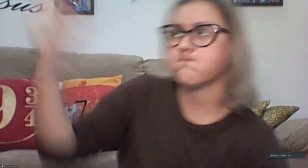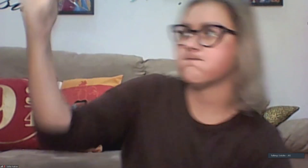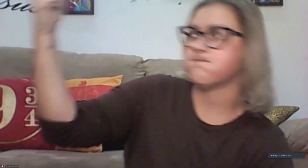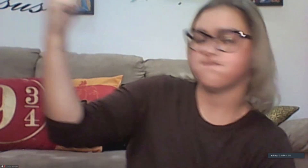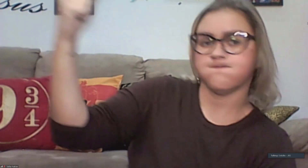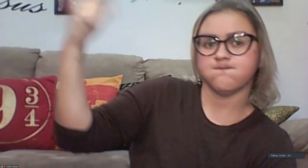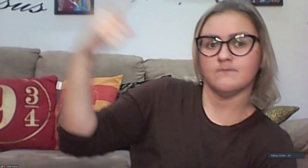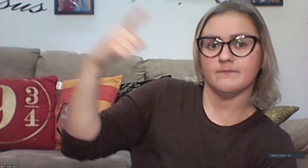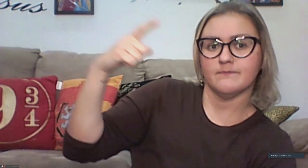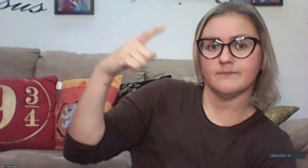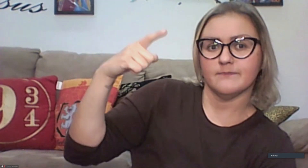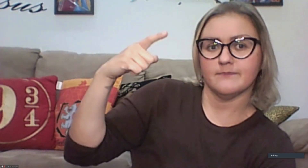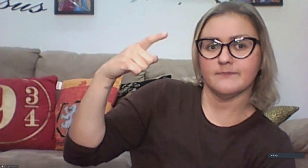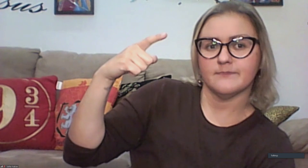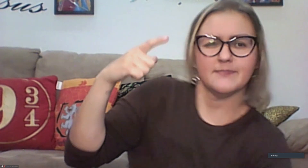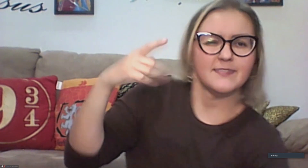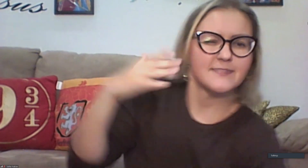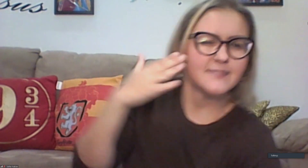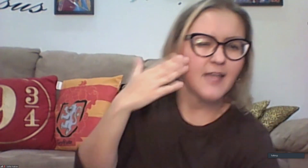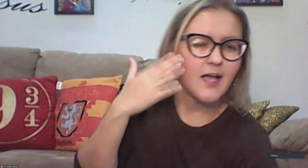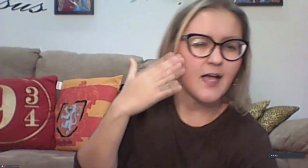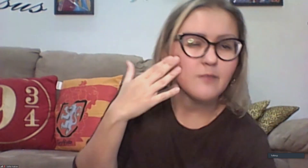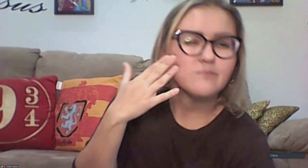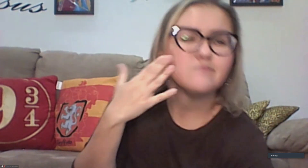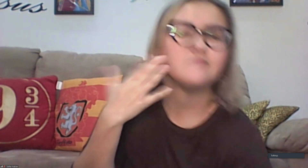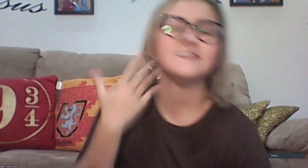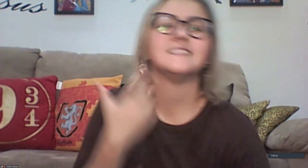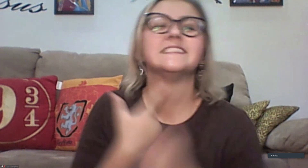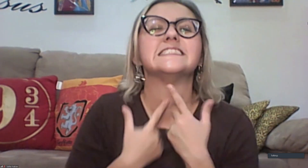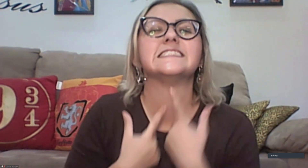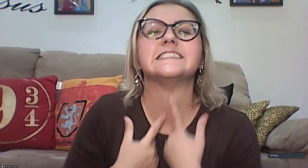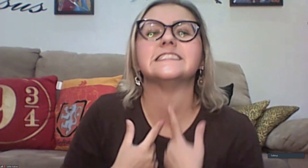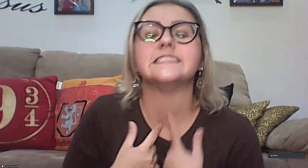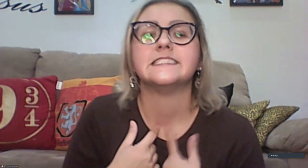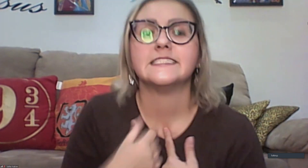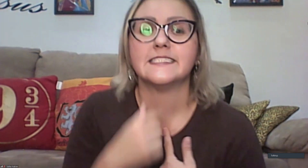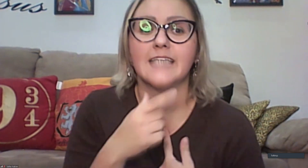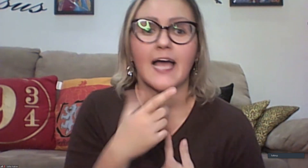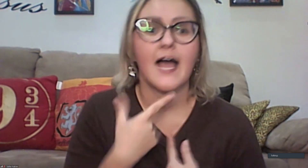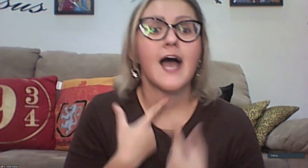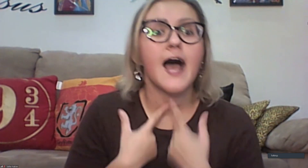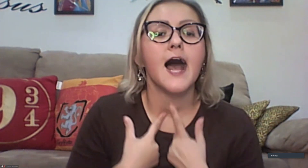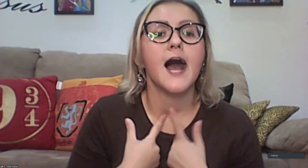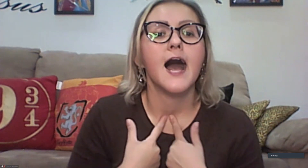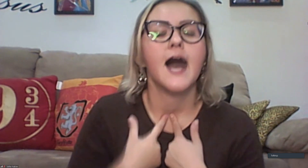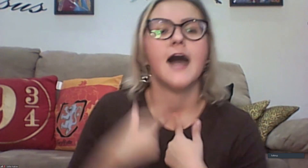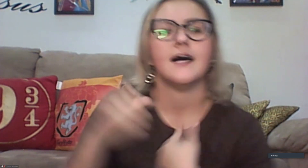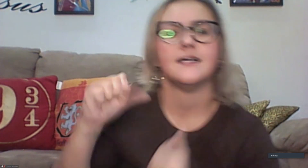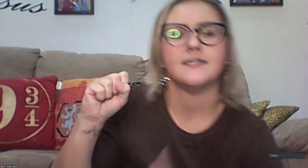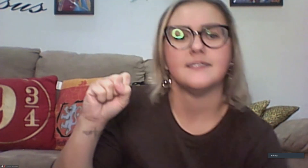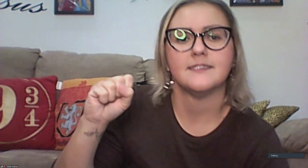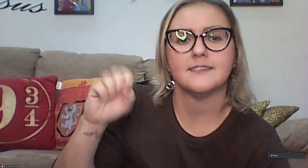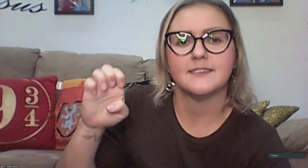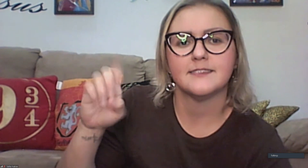sol. Por que que o sol é feito assim? Entende? Existe uma motivação, existe um desejo, né? Quando você